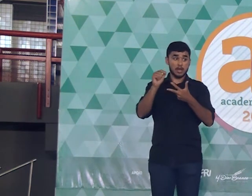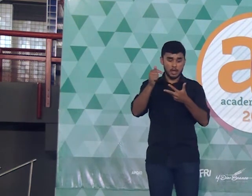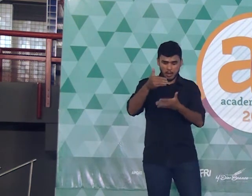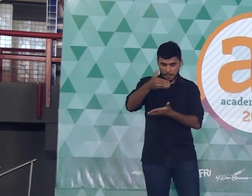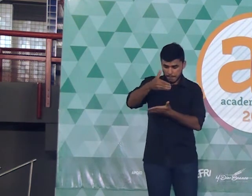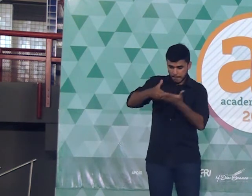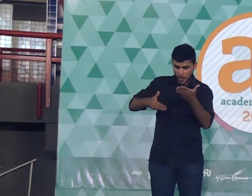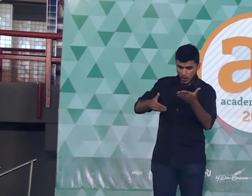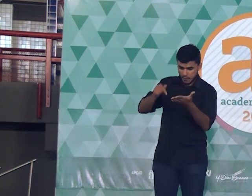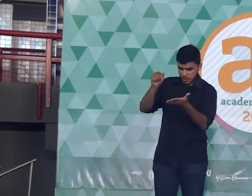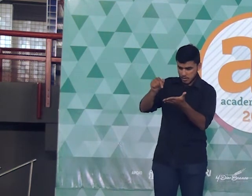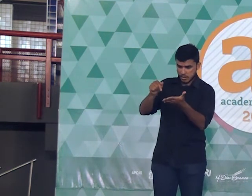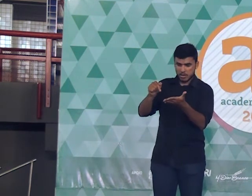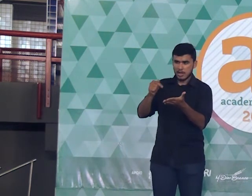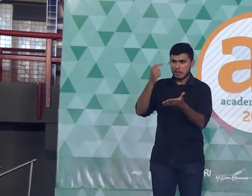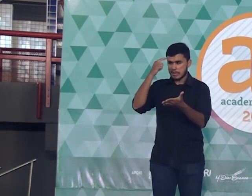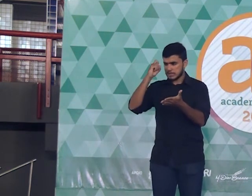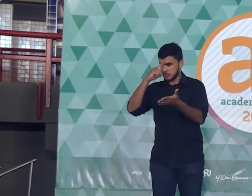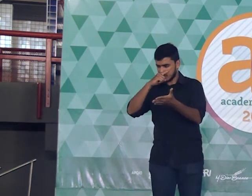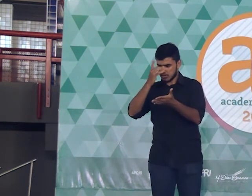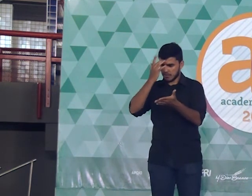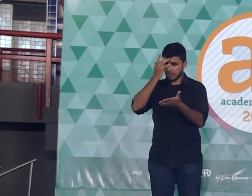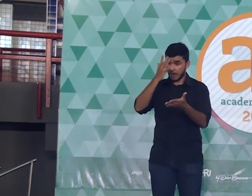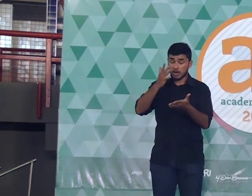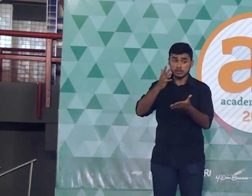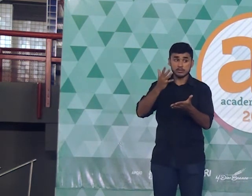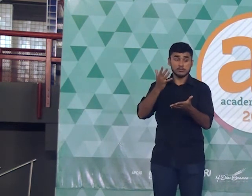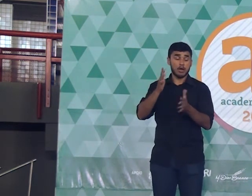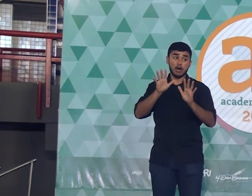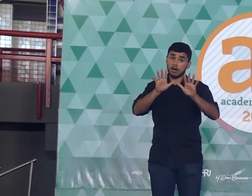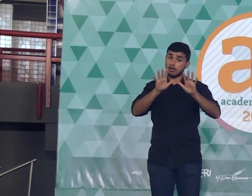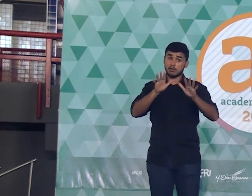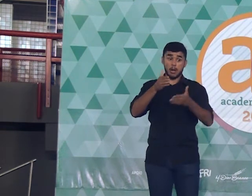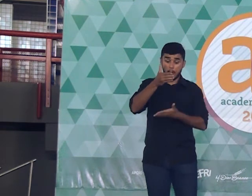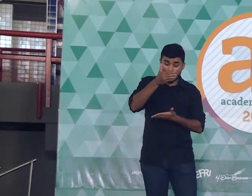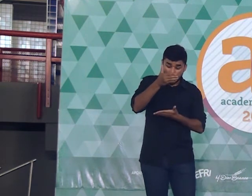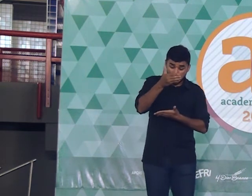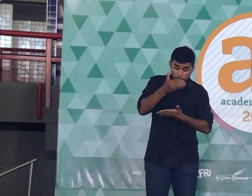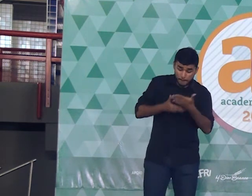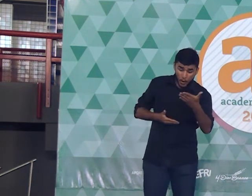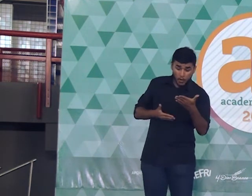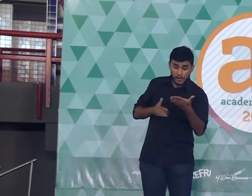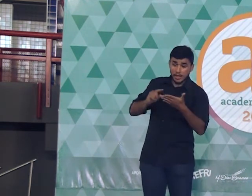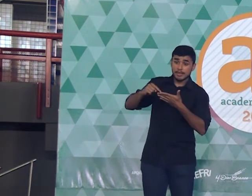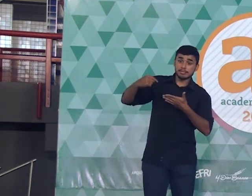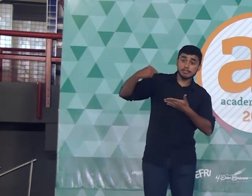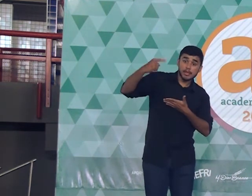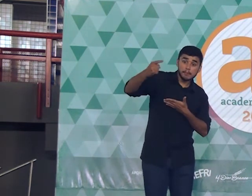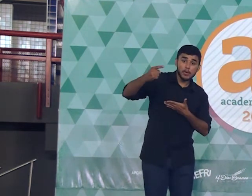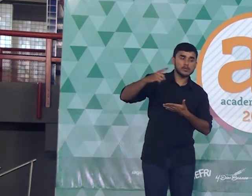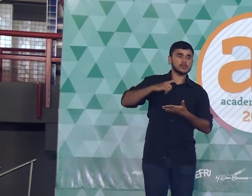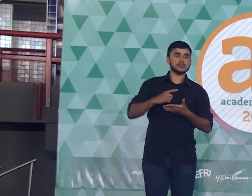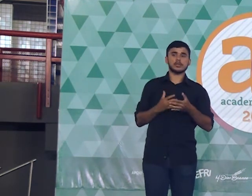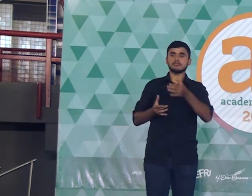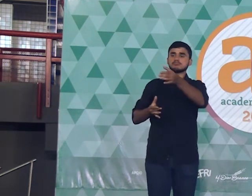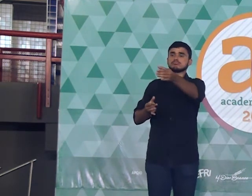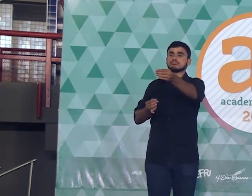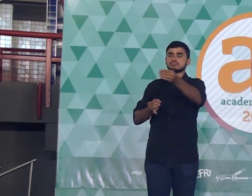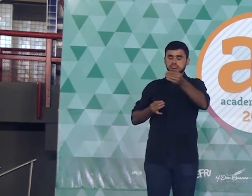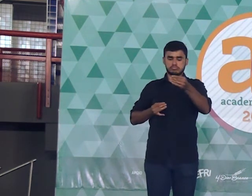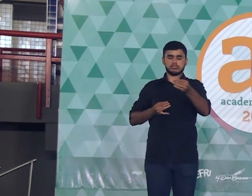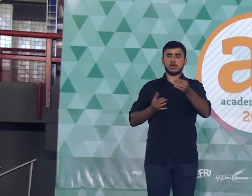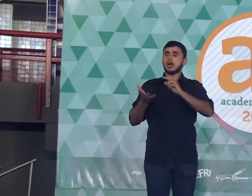prova acontece. O que é que acontece? Ele põe a prova e vê o número de candidatos que acertaram.